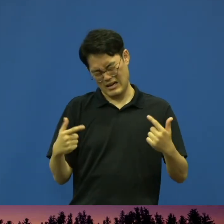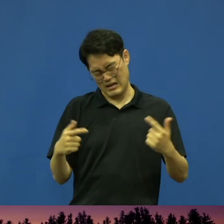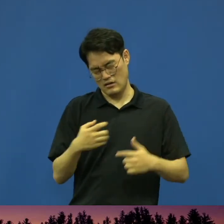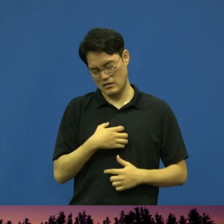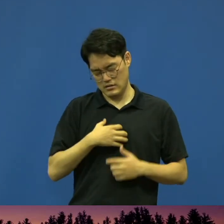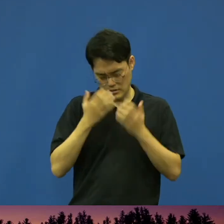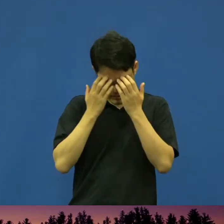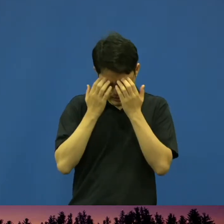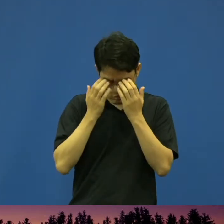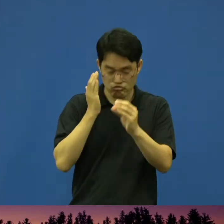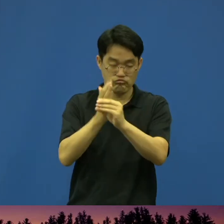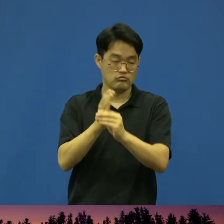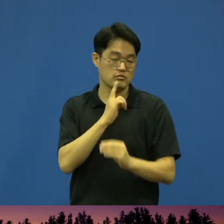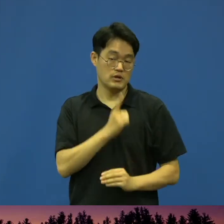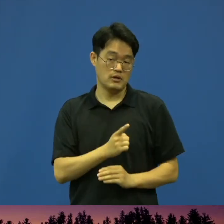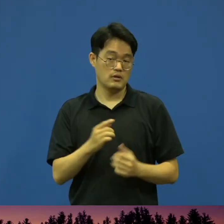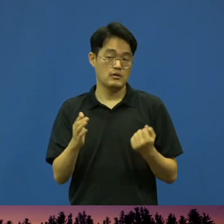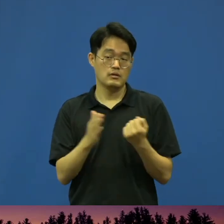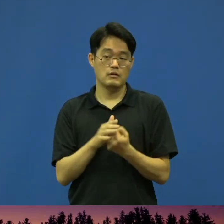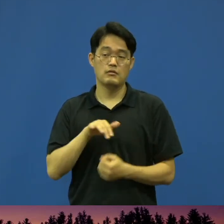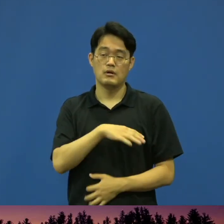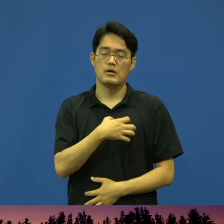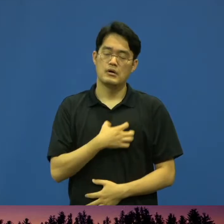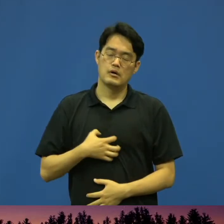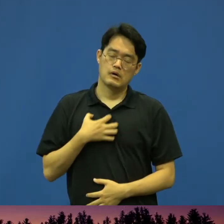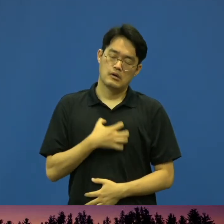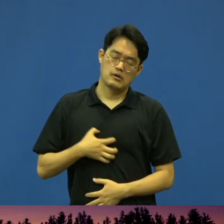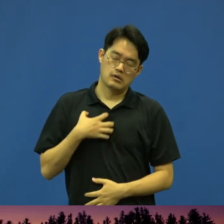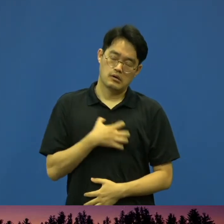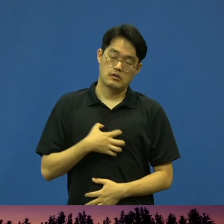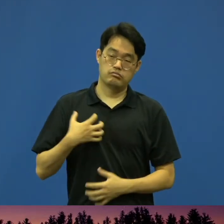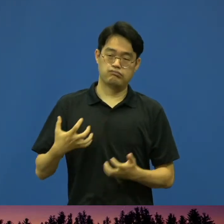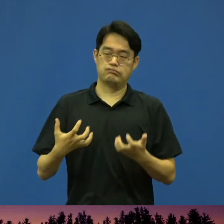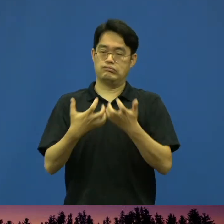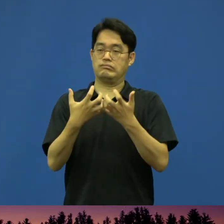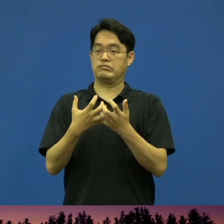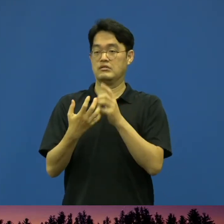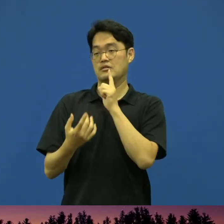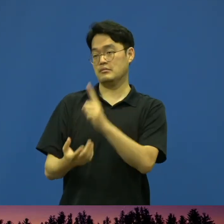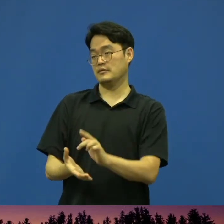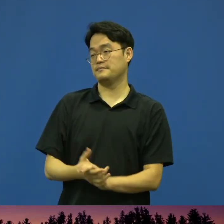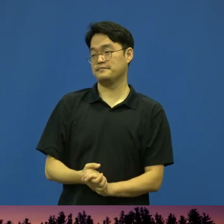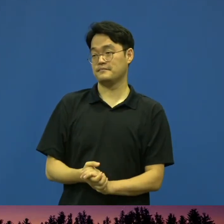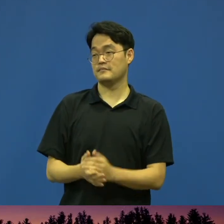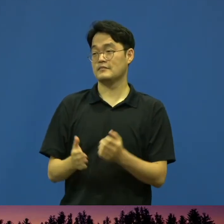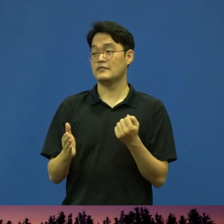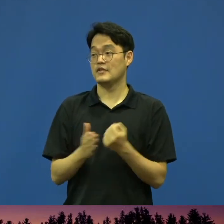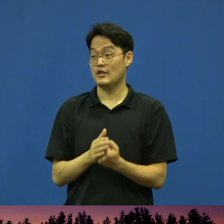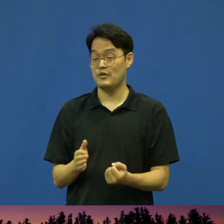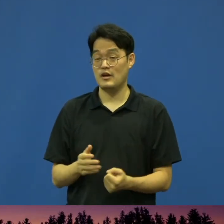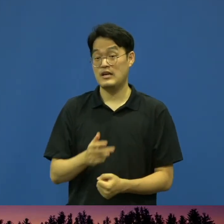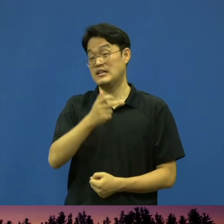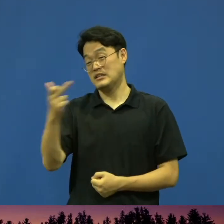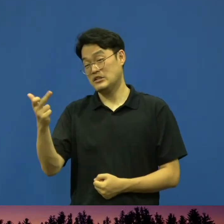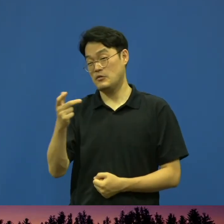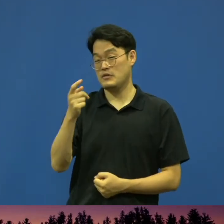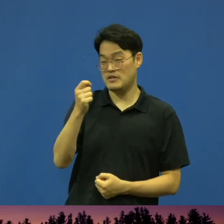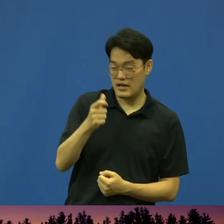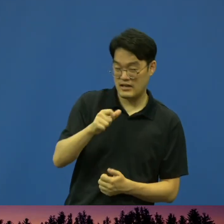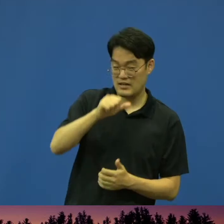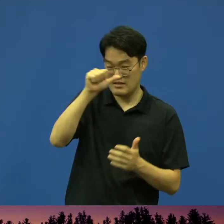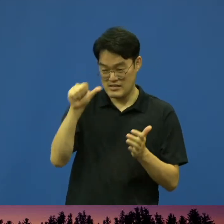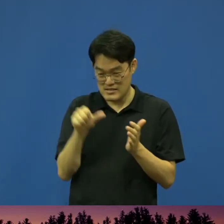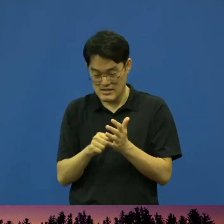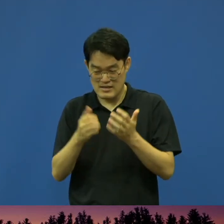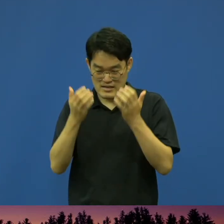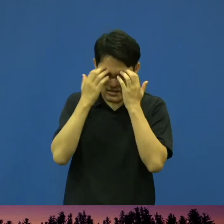우리는 걱정이 가득하다 이렇게 표현하고 있는 거죠. 그래서 크고 작은 인생의 위기는 우리